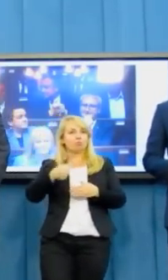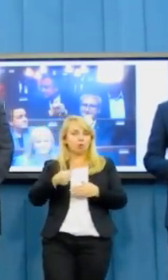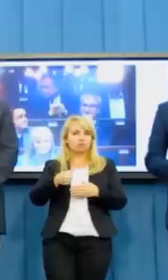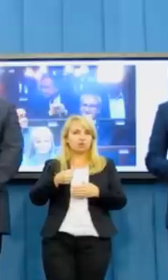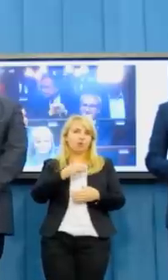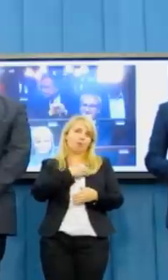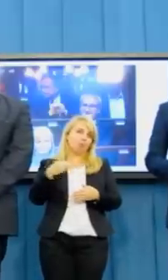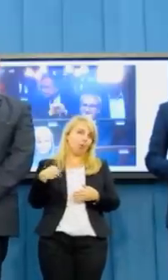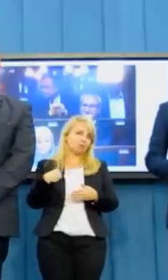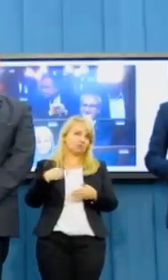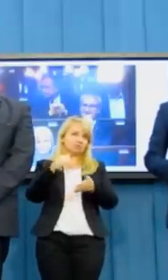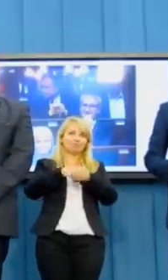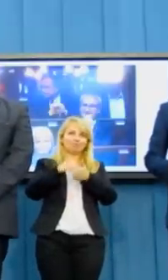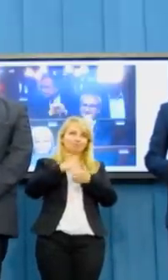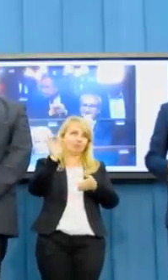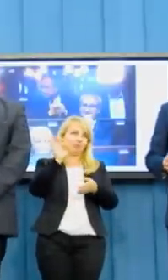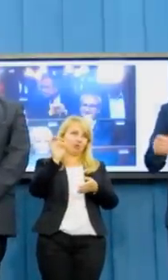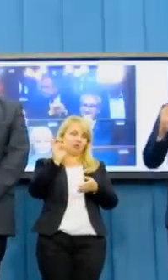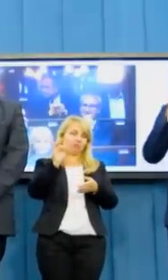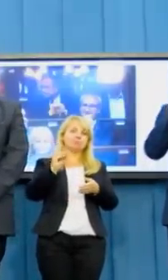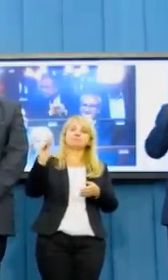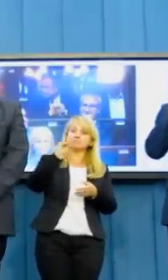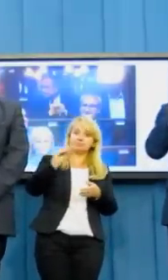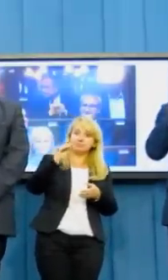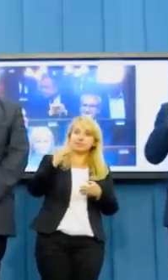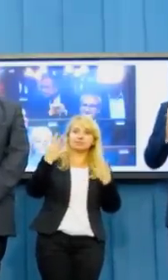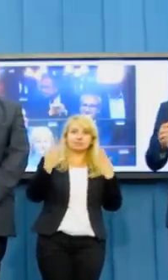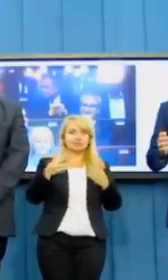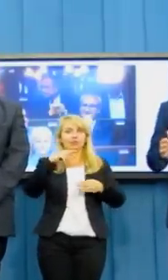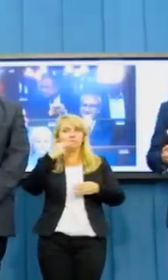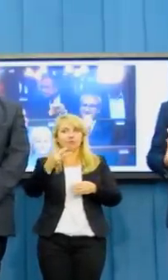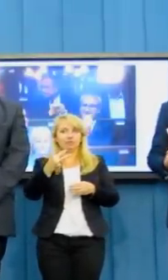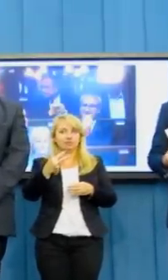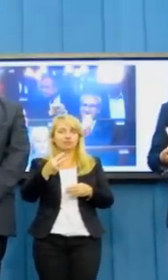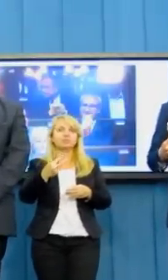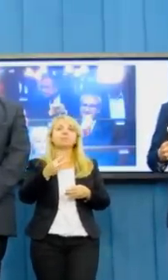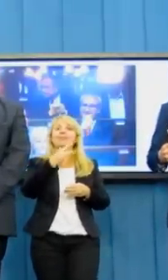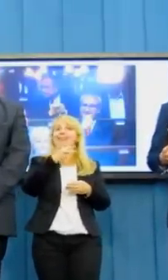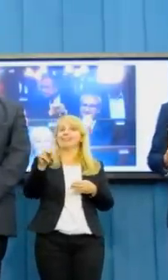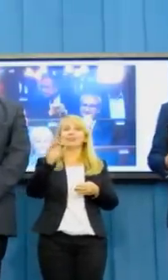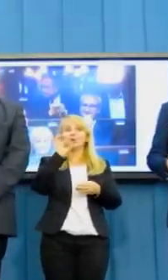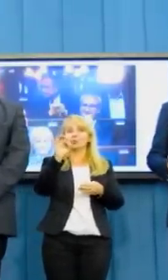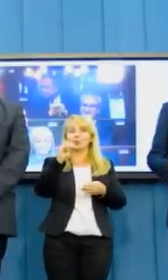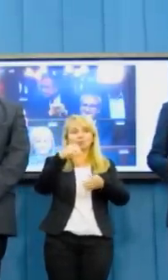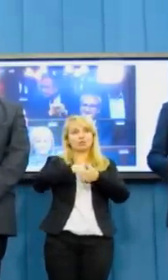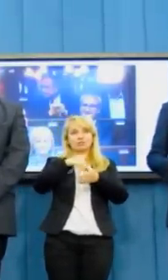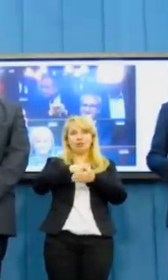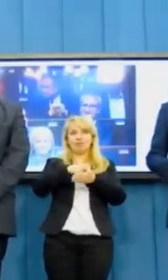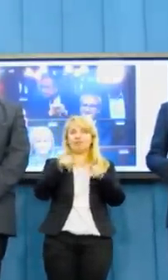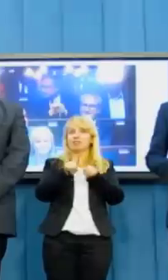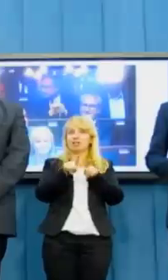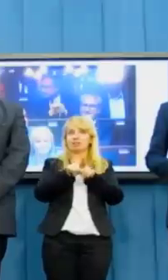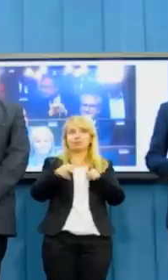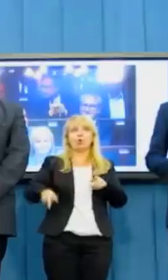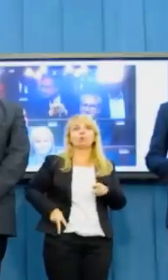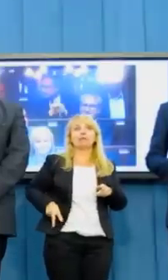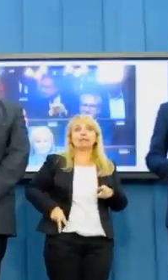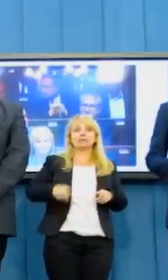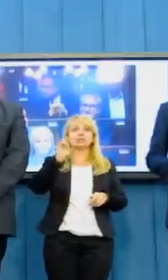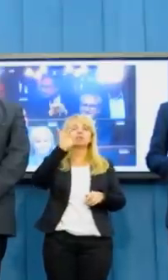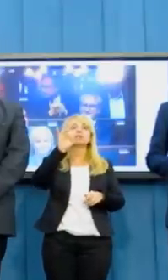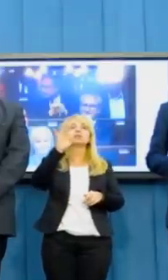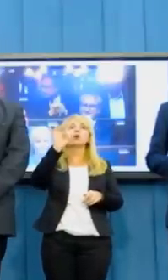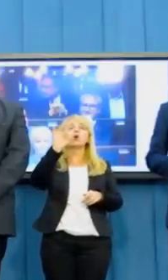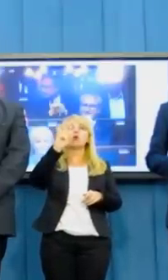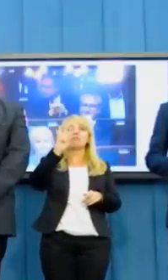No i na koniec jeszcze trochę tej przyzwoitości muszę pomęczyć Państwa. Nieprzyzwoicie i niehonorowo zachowuje się minister Jarosław Gowin, bo